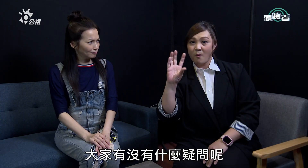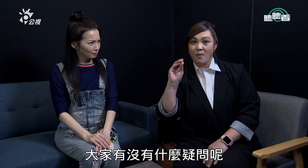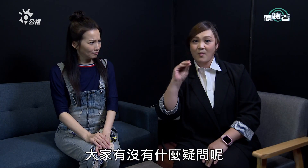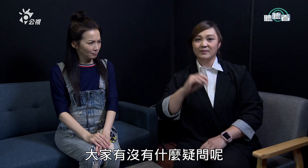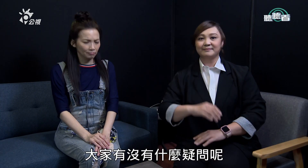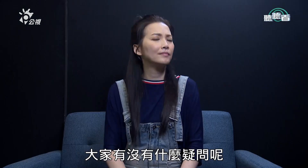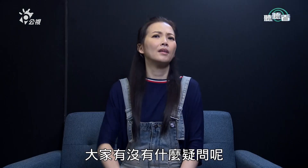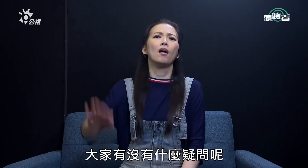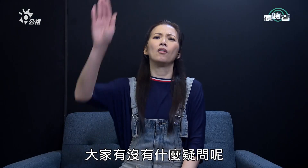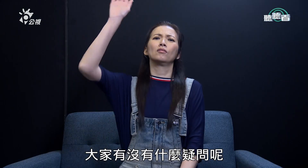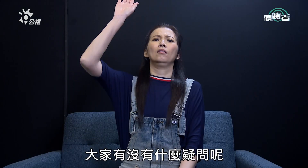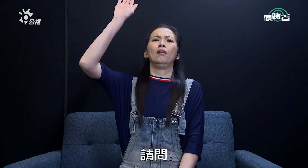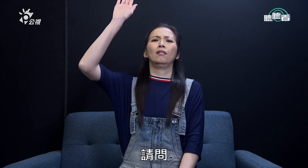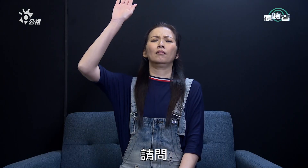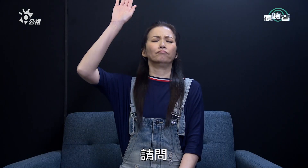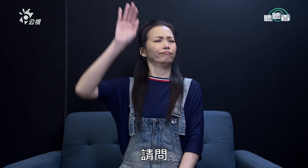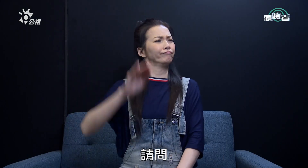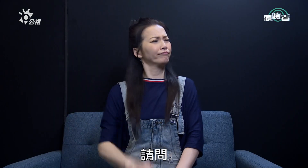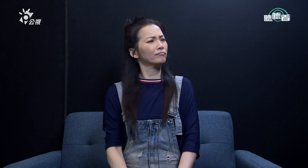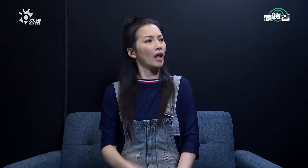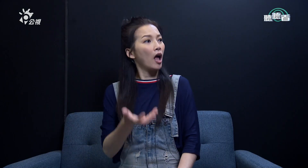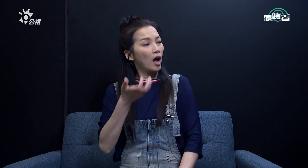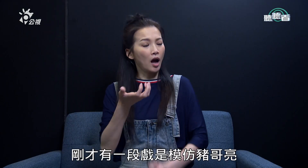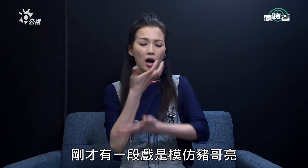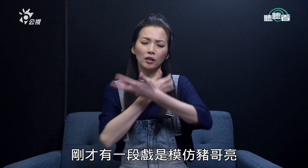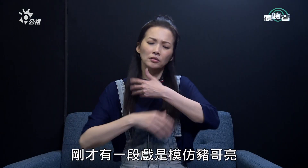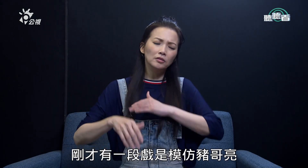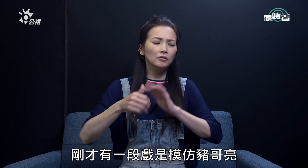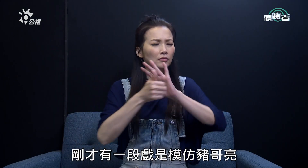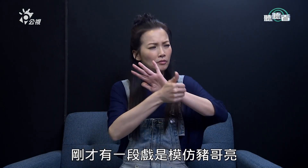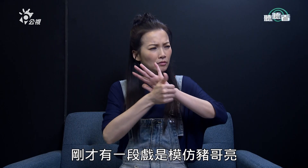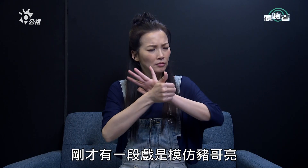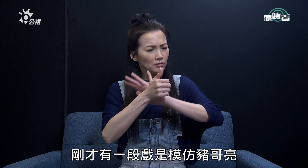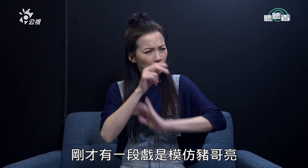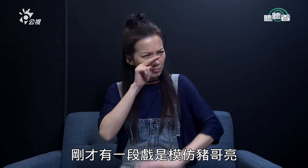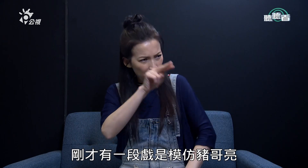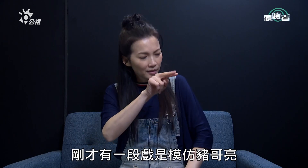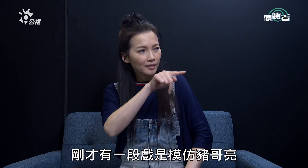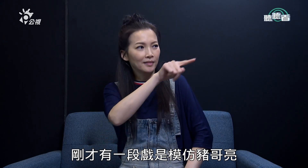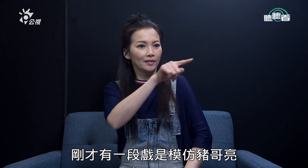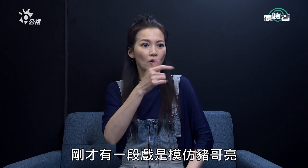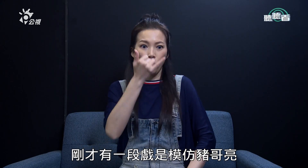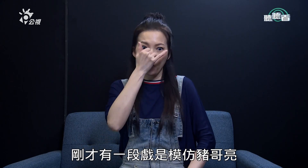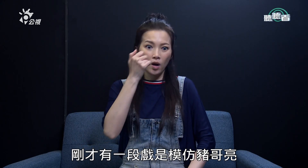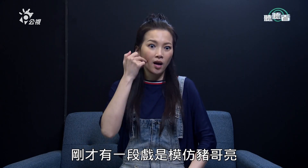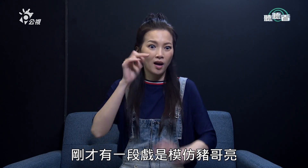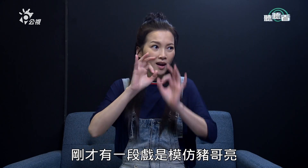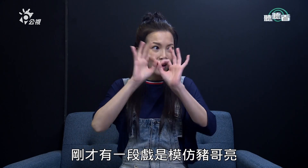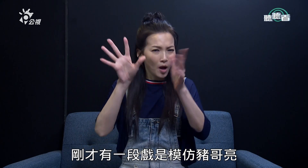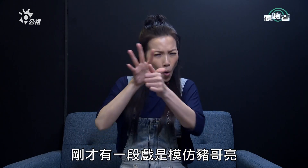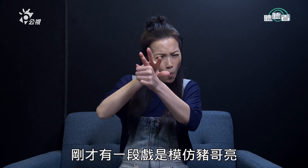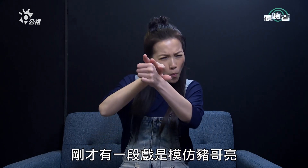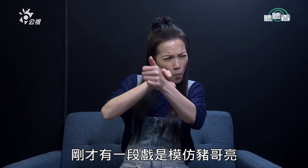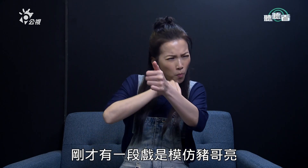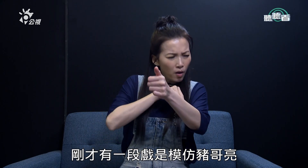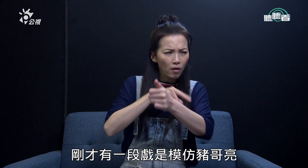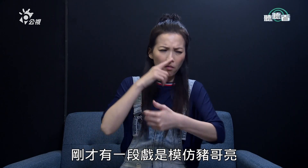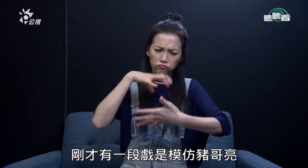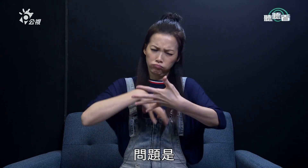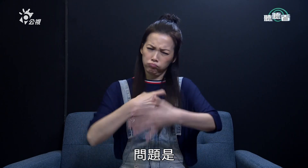问呢？ 请问刚才啊有一段戏是模仿诸葛亮，问